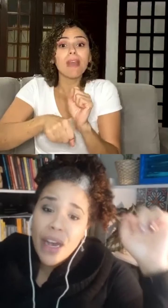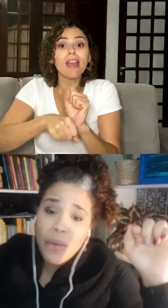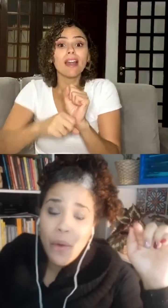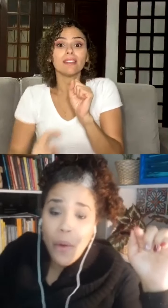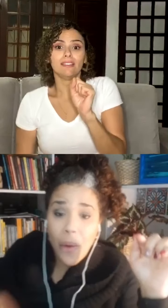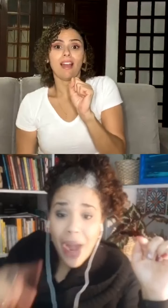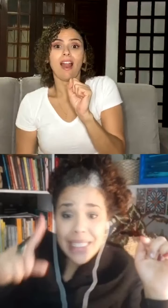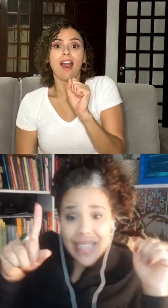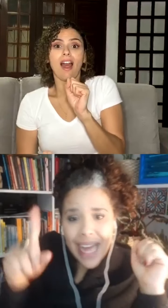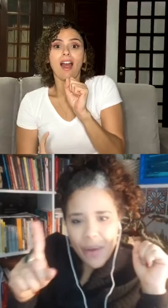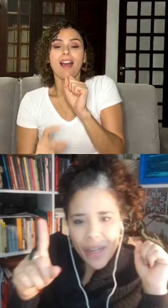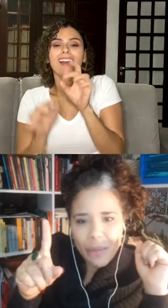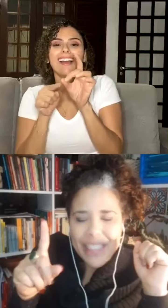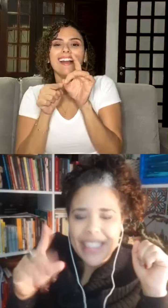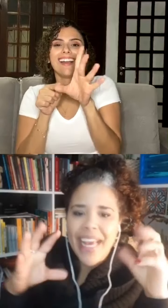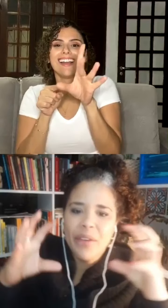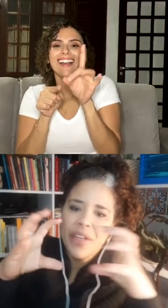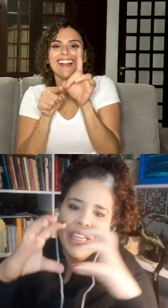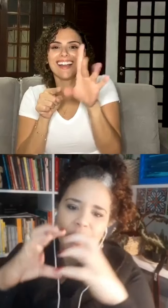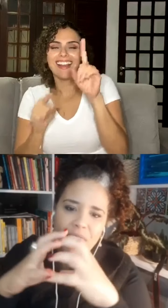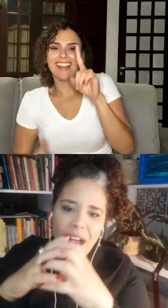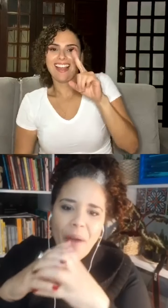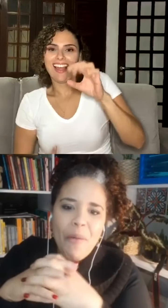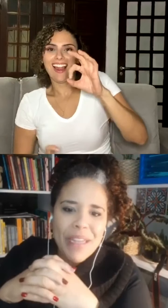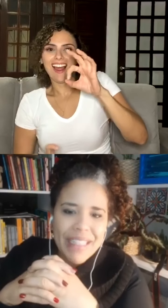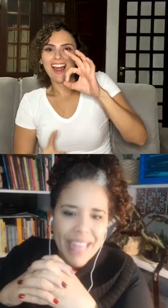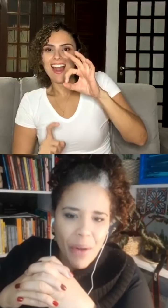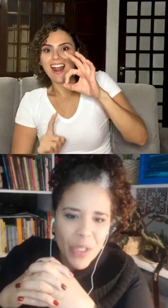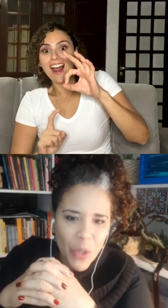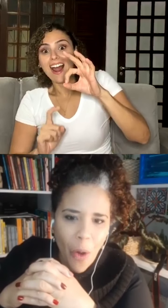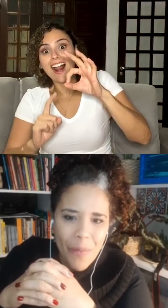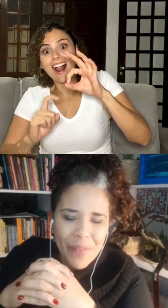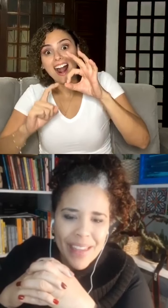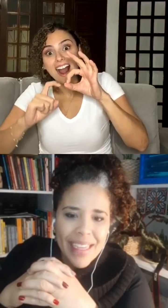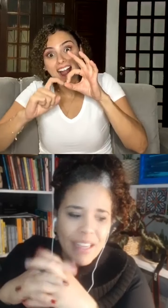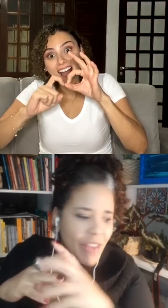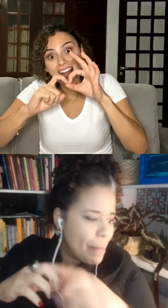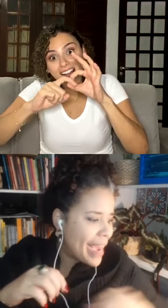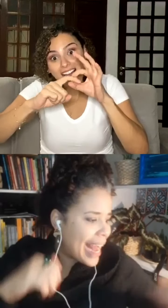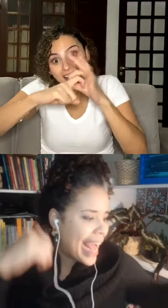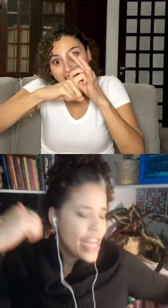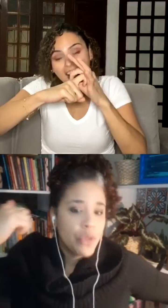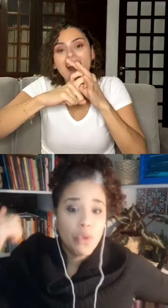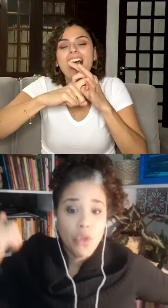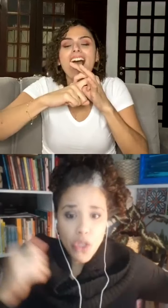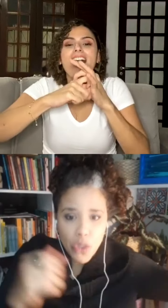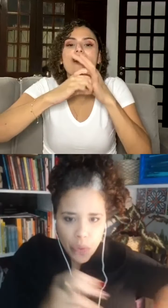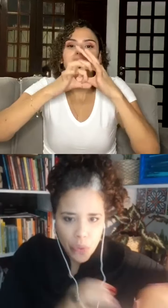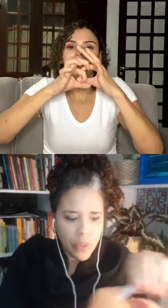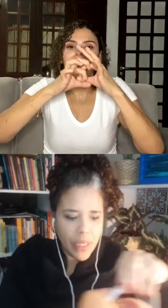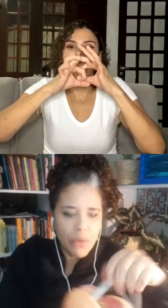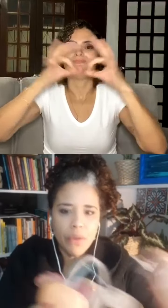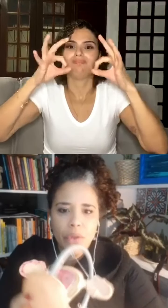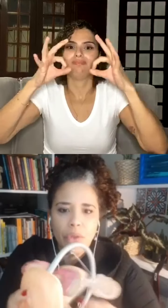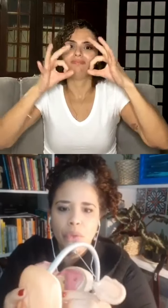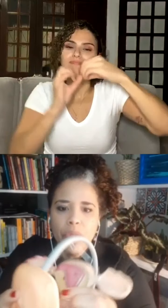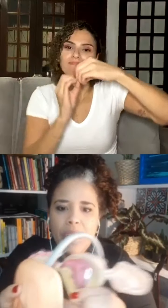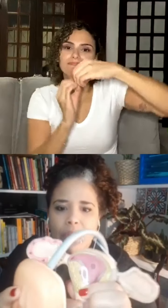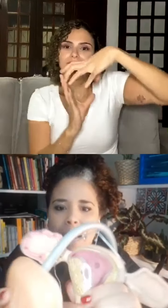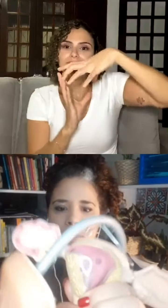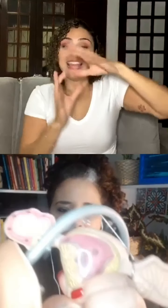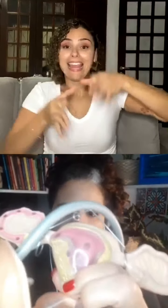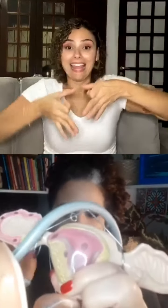junção com a célula do parceiro e virar uma célula só, que vai parar no nosso útero, no